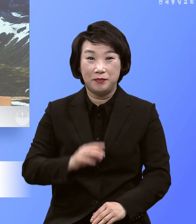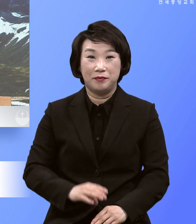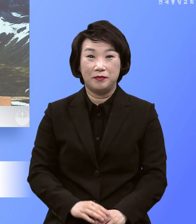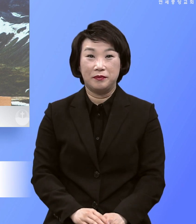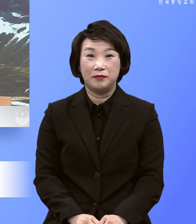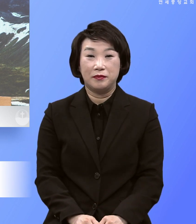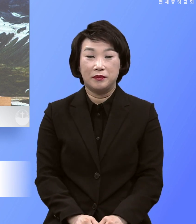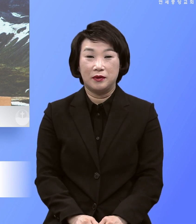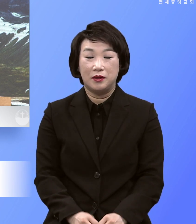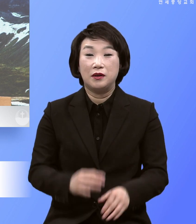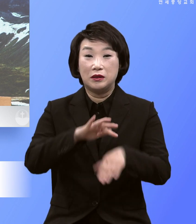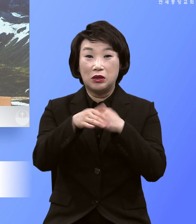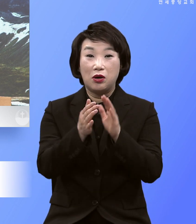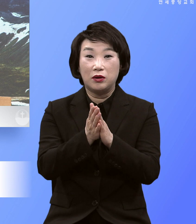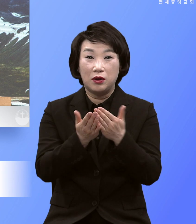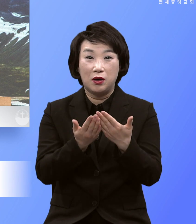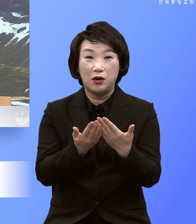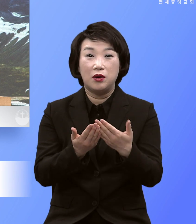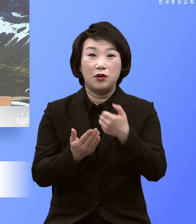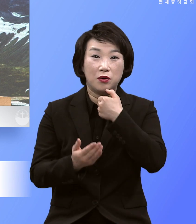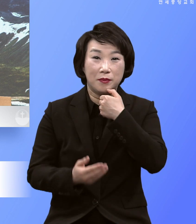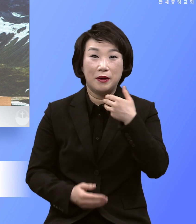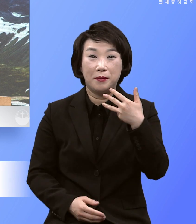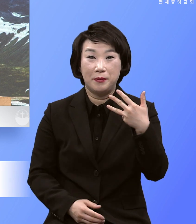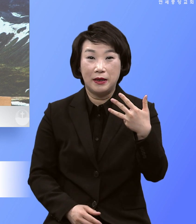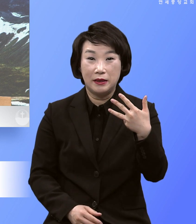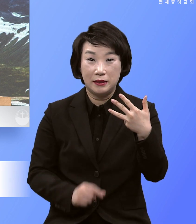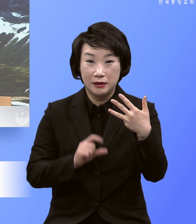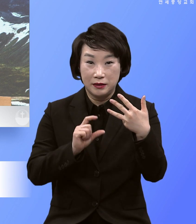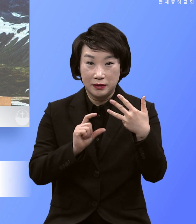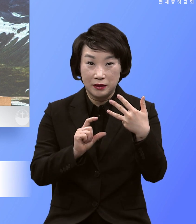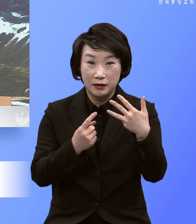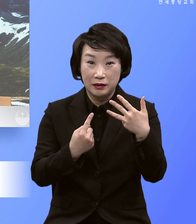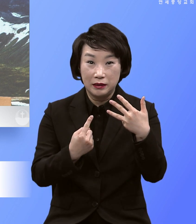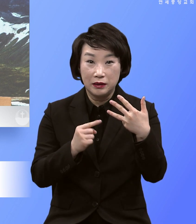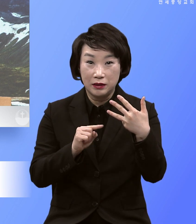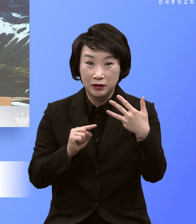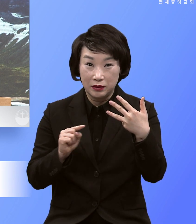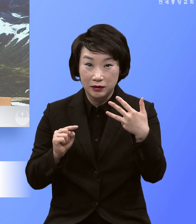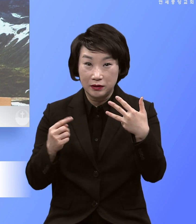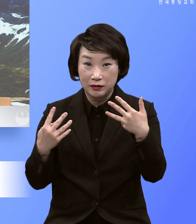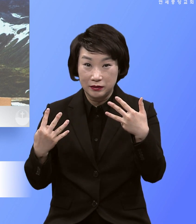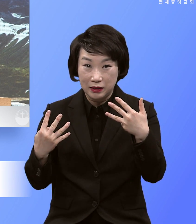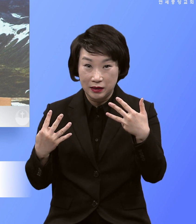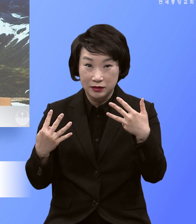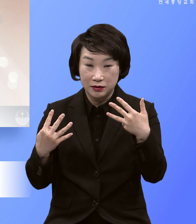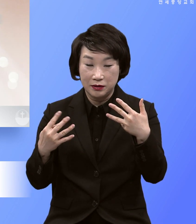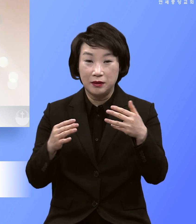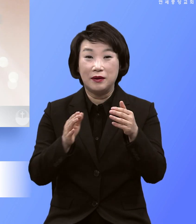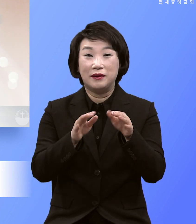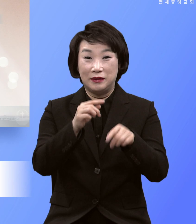합독합니다. 로마서 8장 1절에서 4절